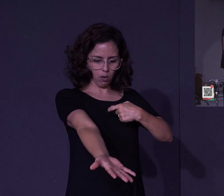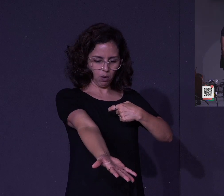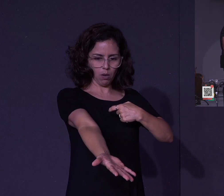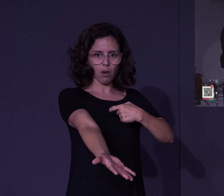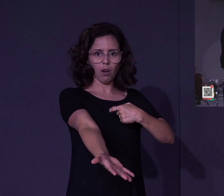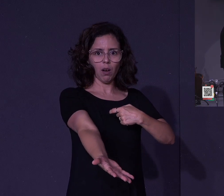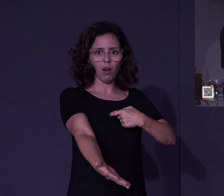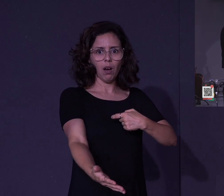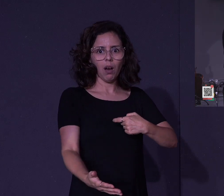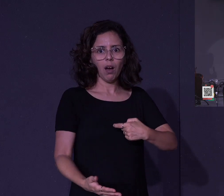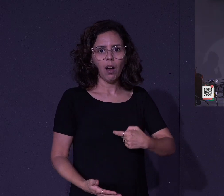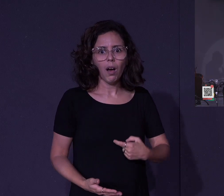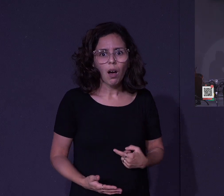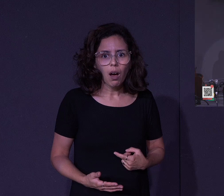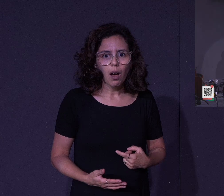Religioso.